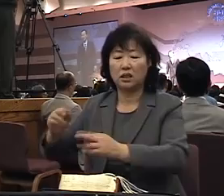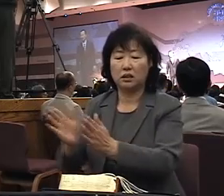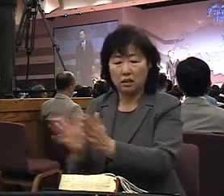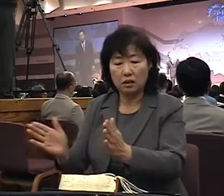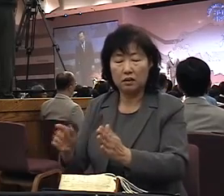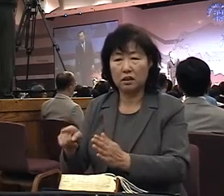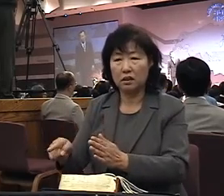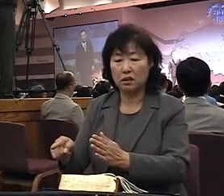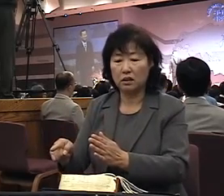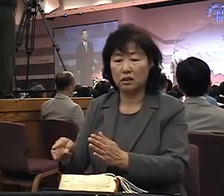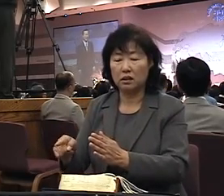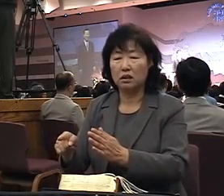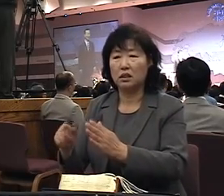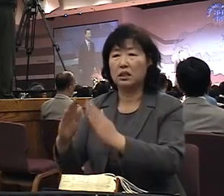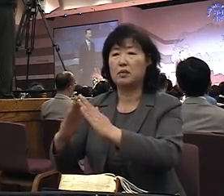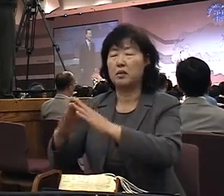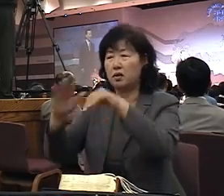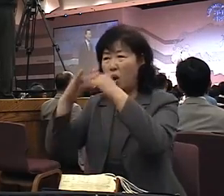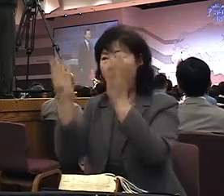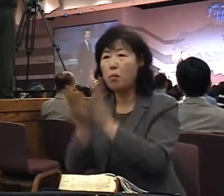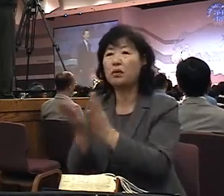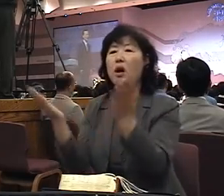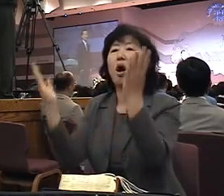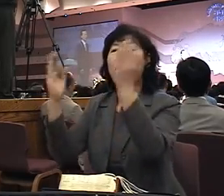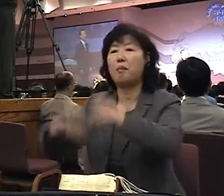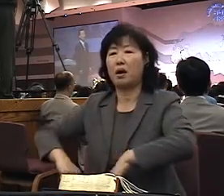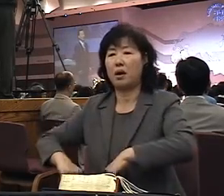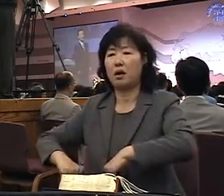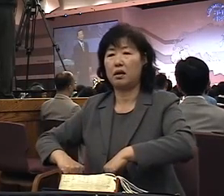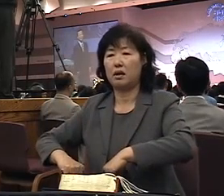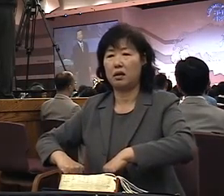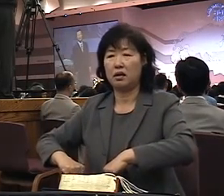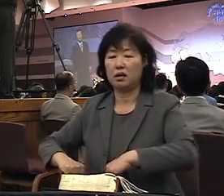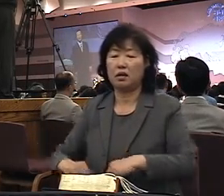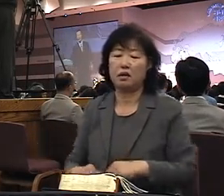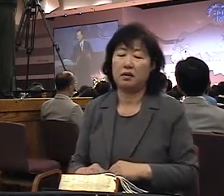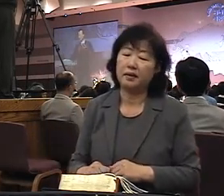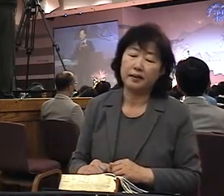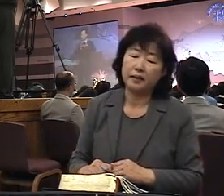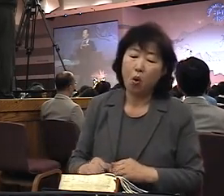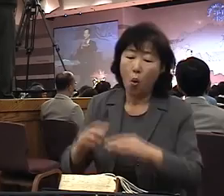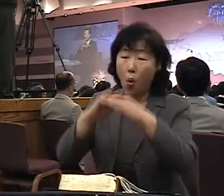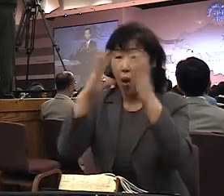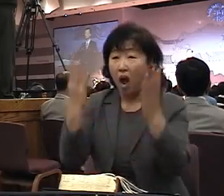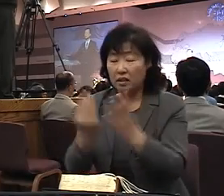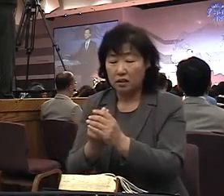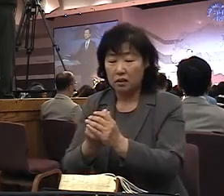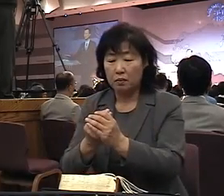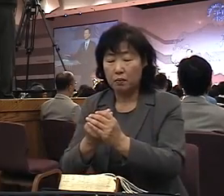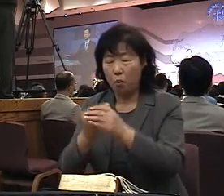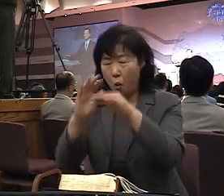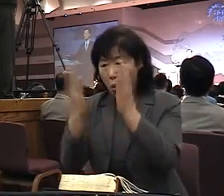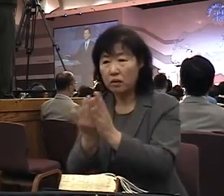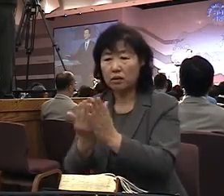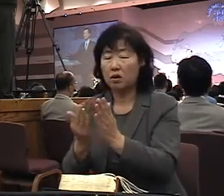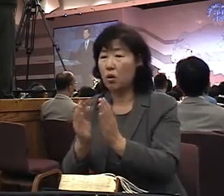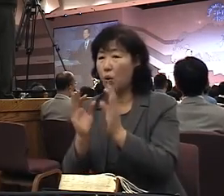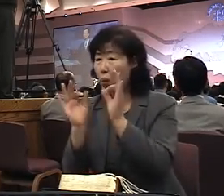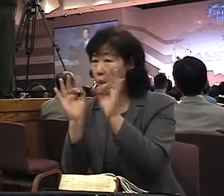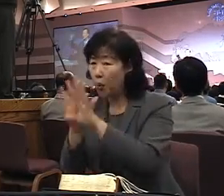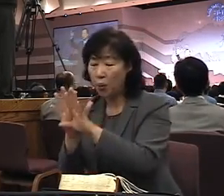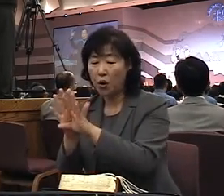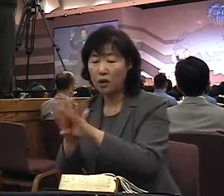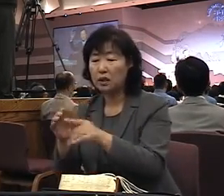집이 쫄딱 망하게 됩니다. 오늘날로 말하면 쫄딱 망해요. 완전히 모든 게 다 없어지고